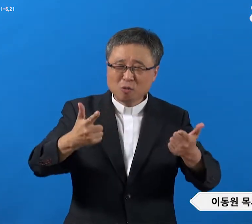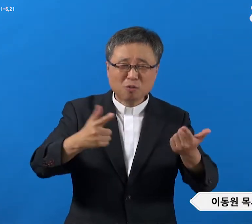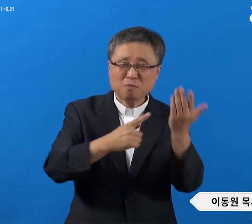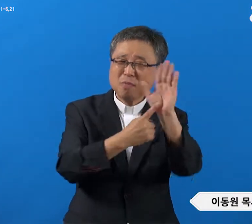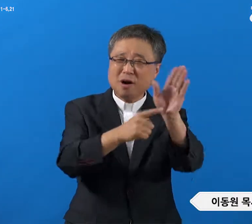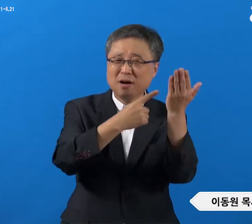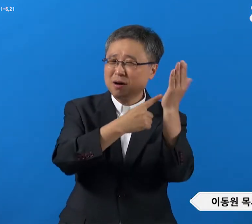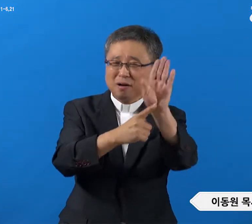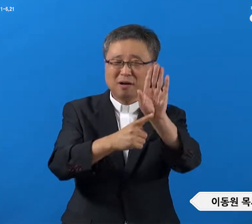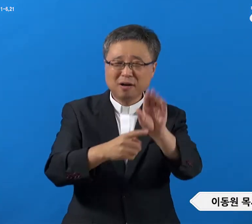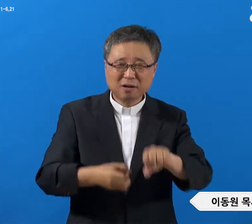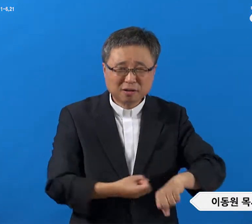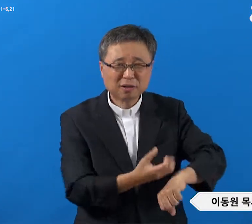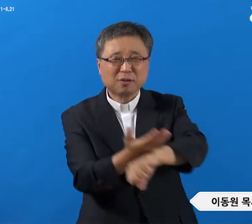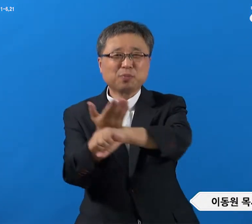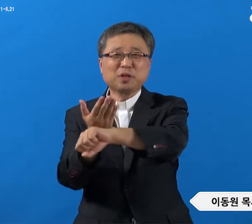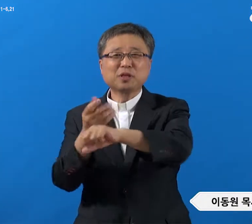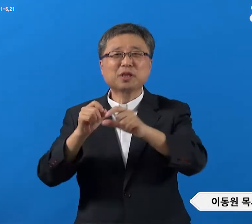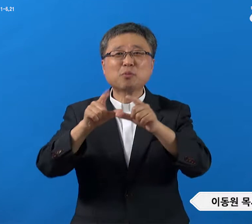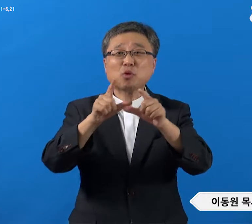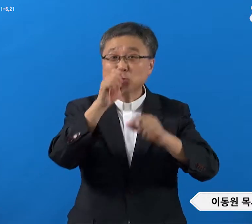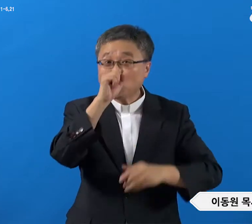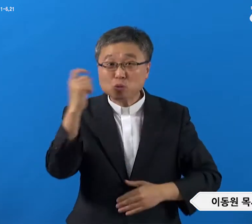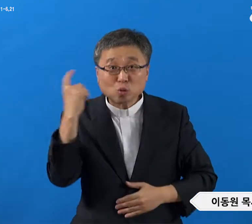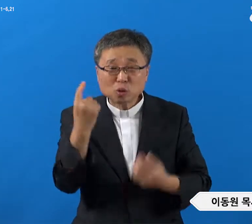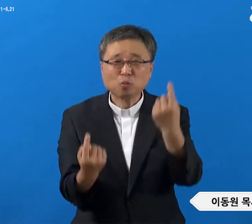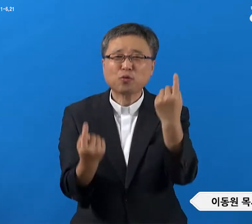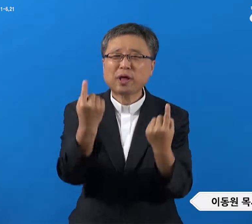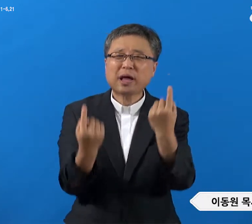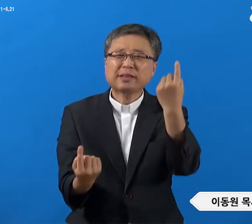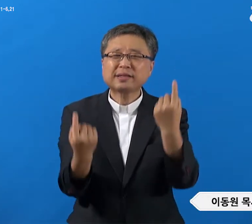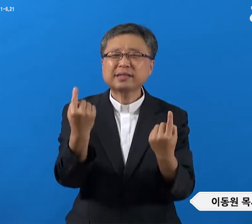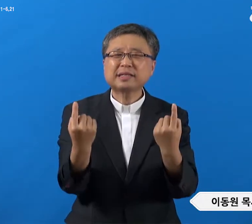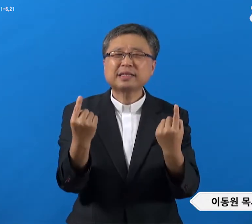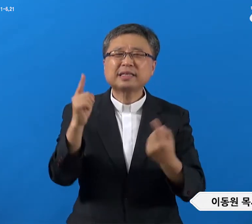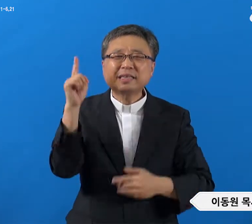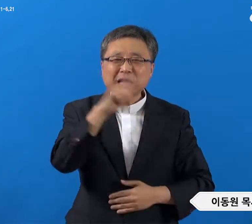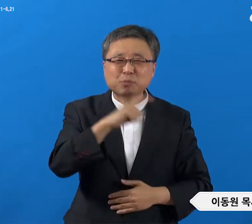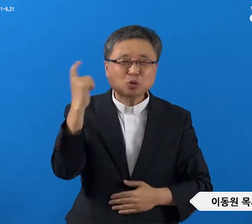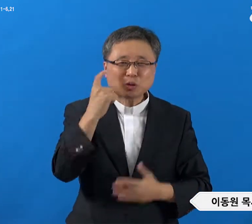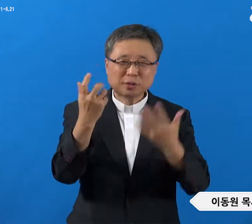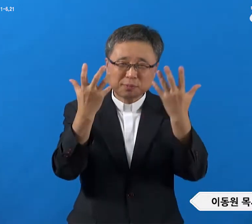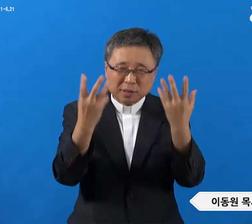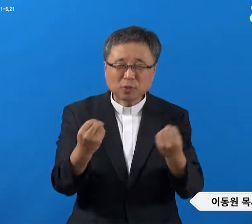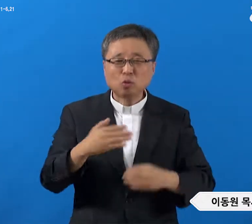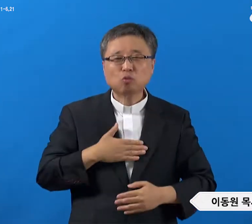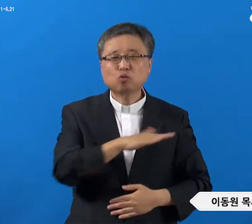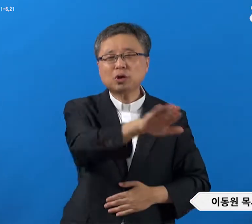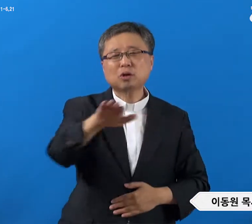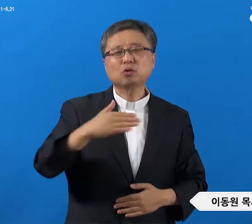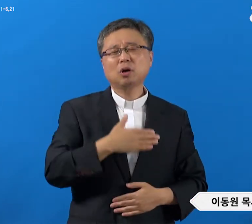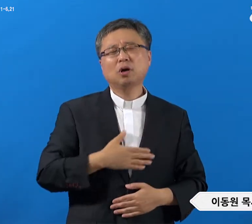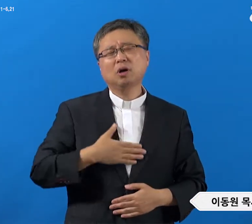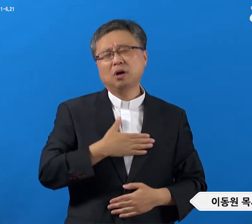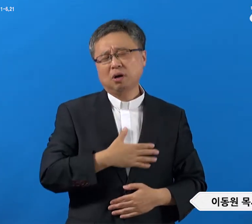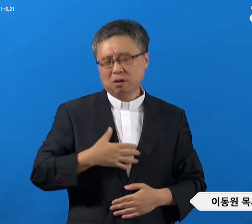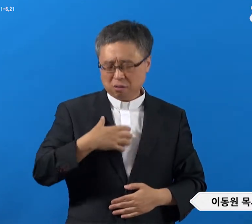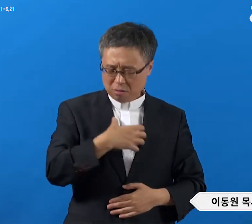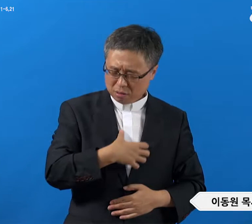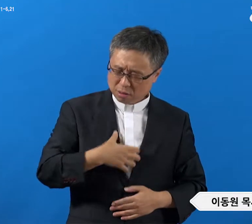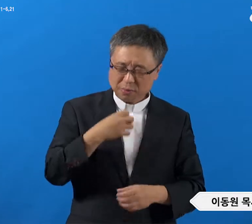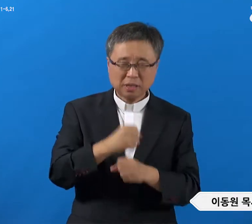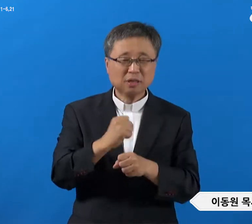이런 소식들은 대부분이 좋은 소식보다는 나쁜 소식들이 많습니다. 우리를 우울하게 만드는 소식들이